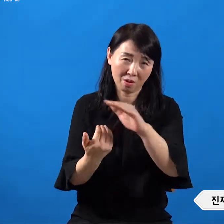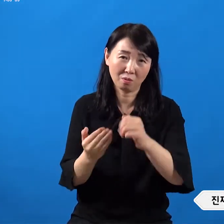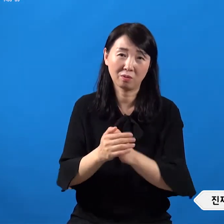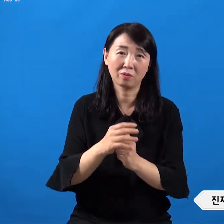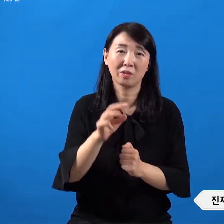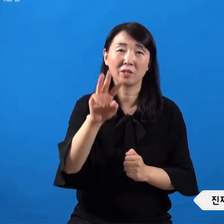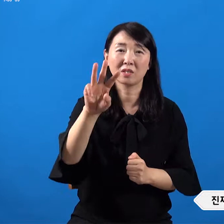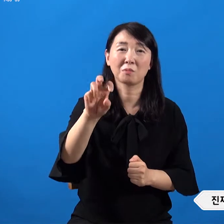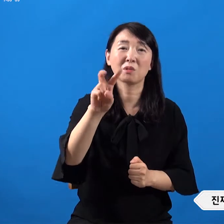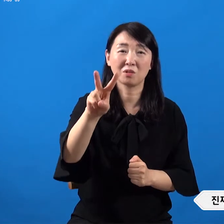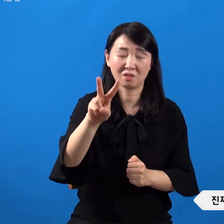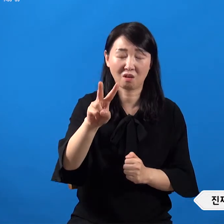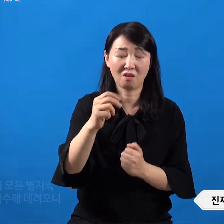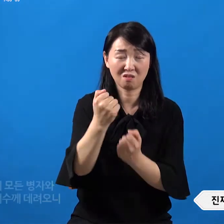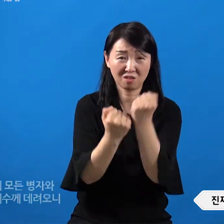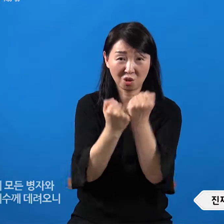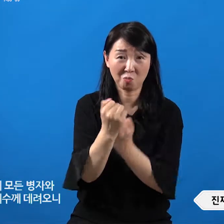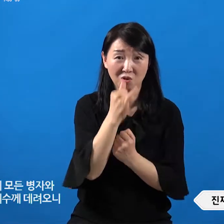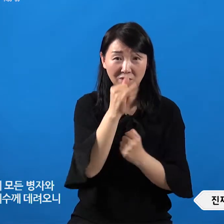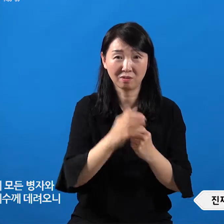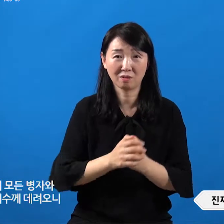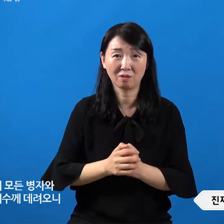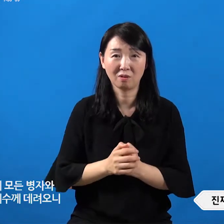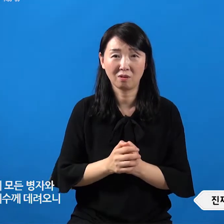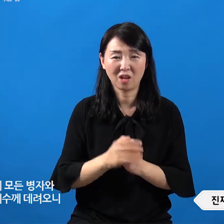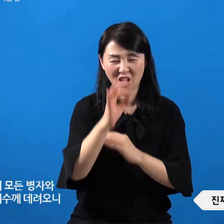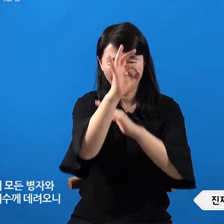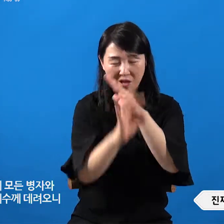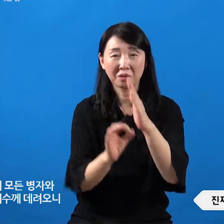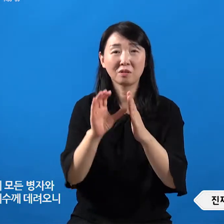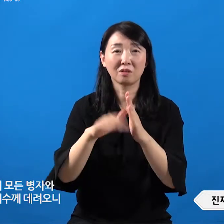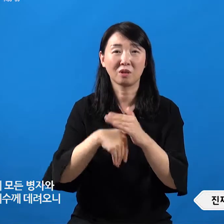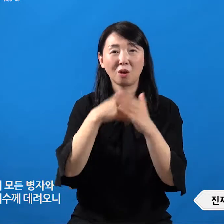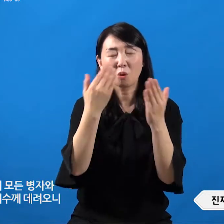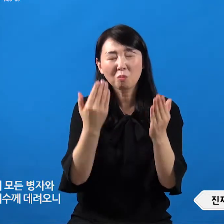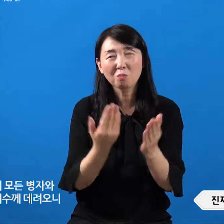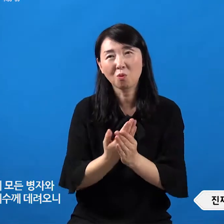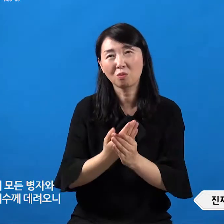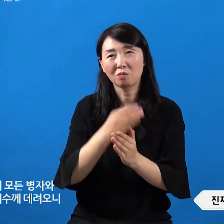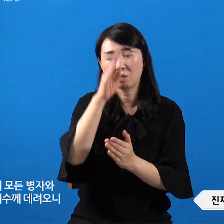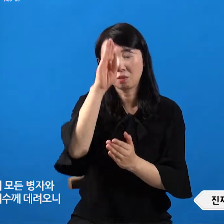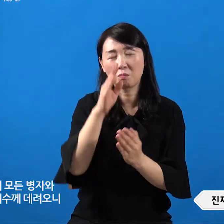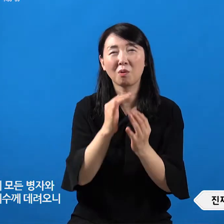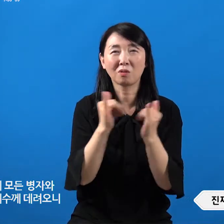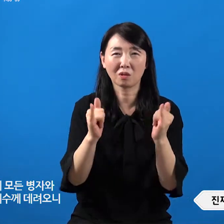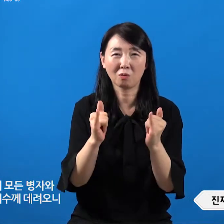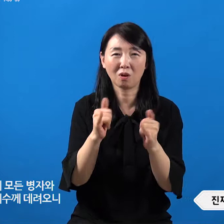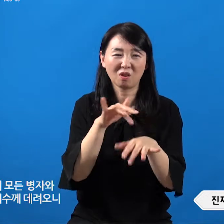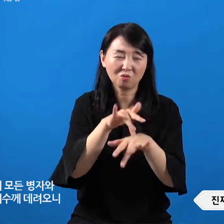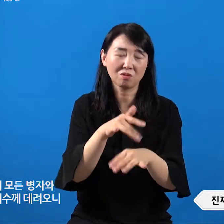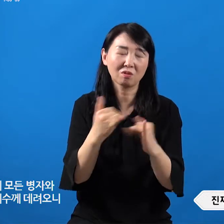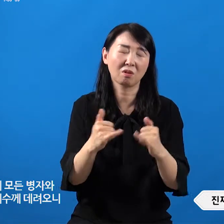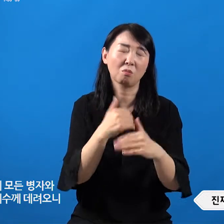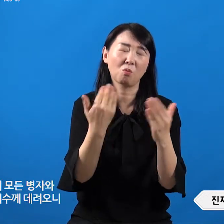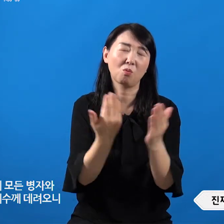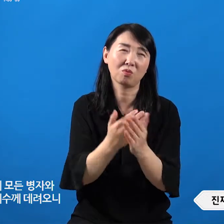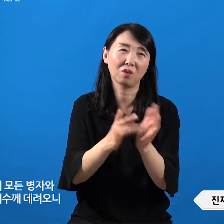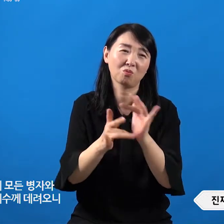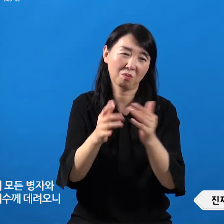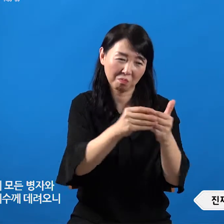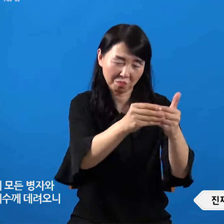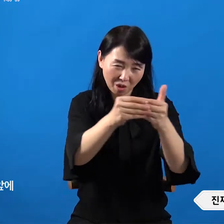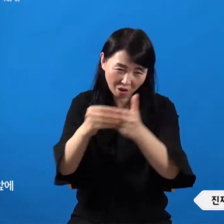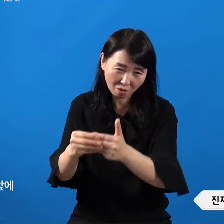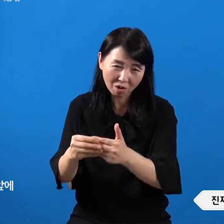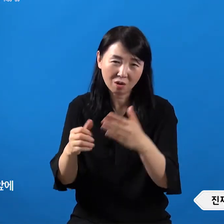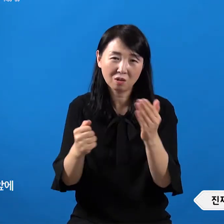있는 32절은 이렇게 설명합니다. 저물어 해질 때에 모든 병자와 귀신 들린 자를 예수께 데려오니